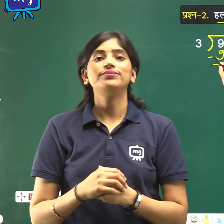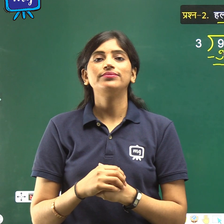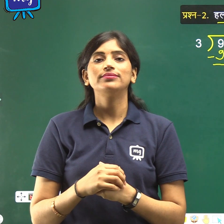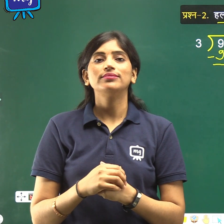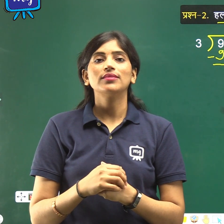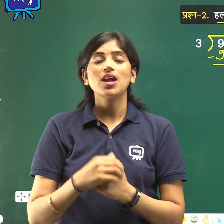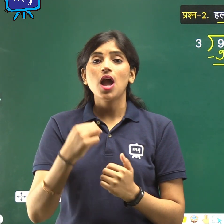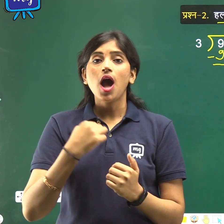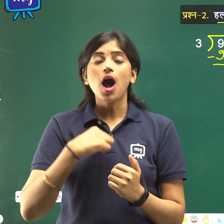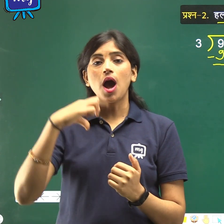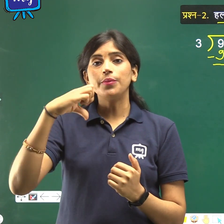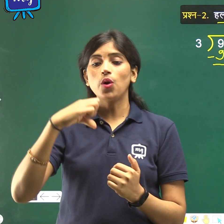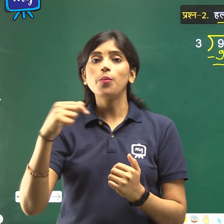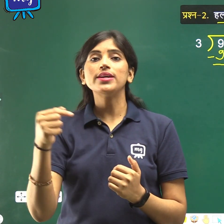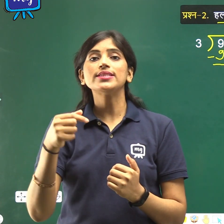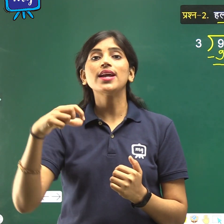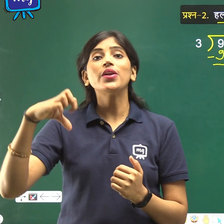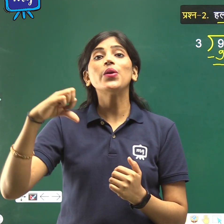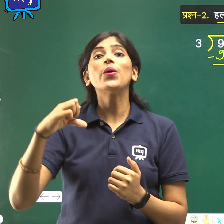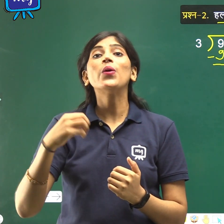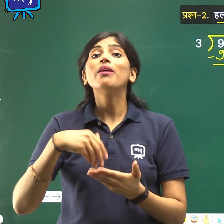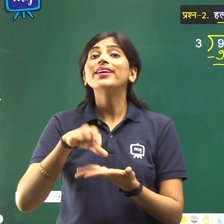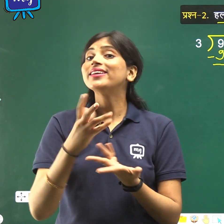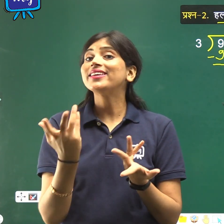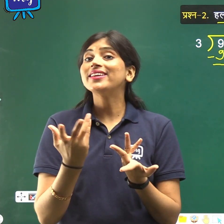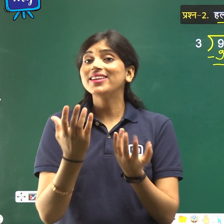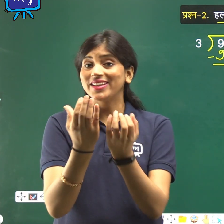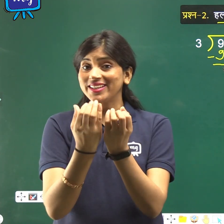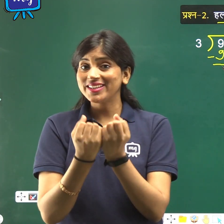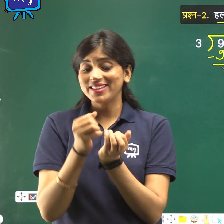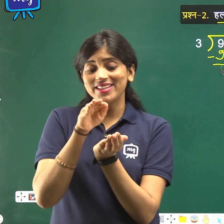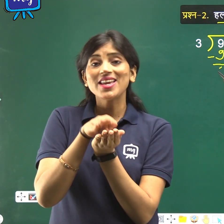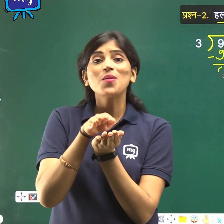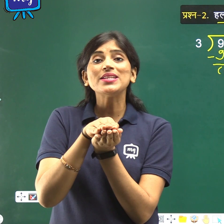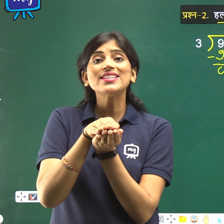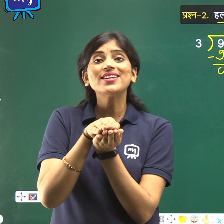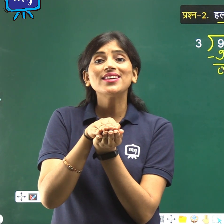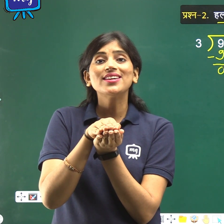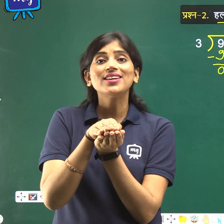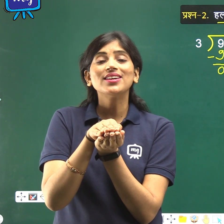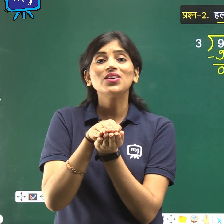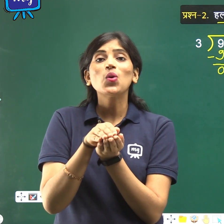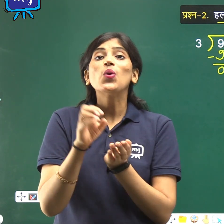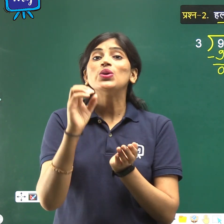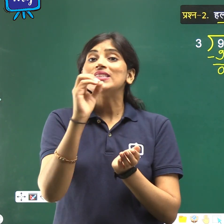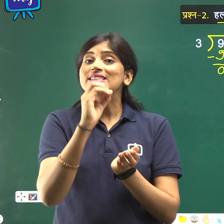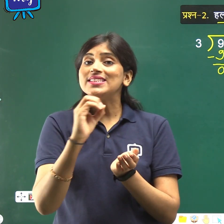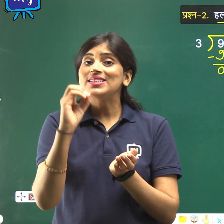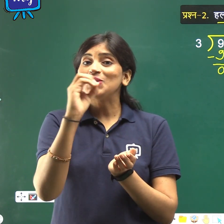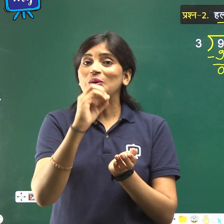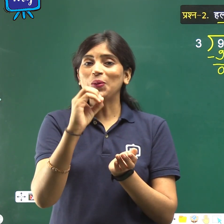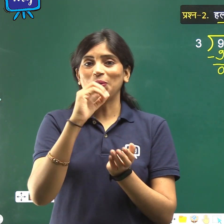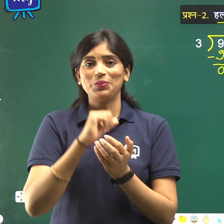अब 9 में से 9 गए तो क्या बचे बच्चों? 0।